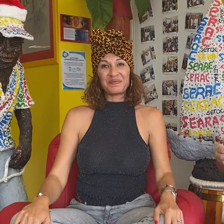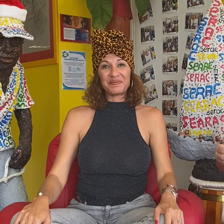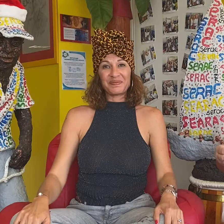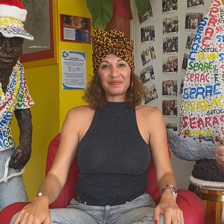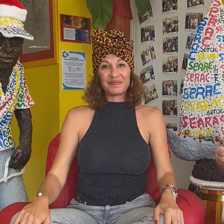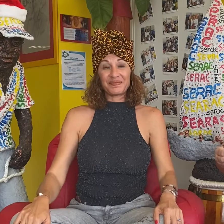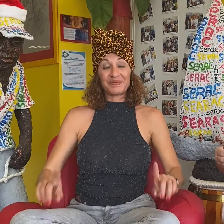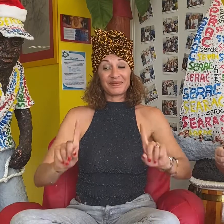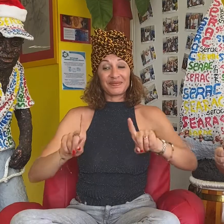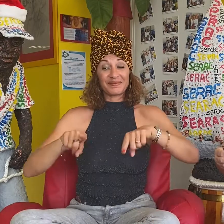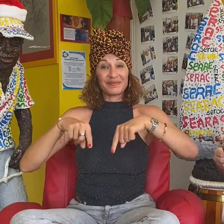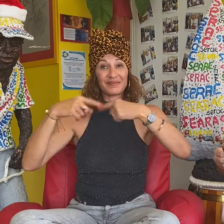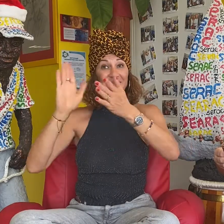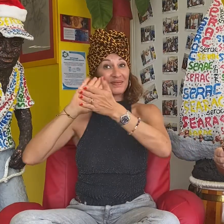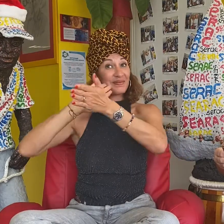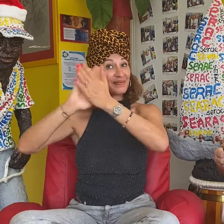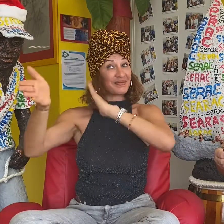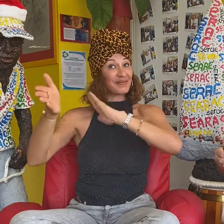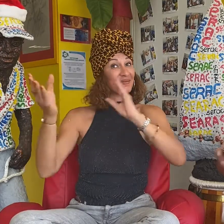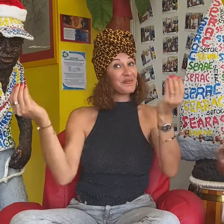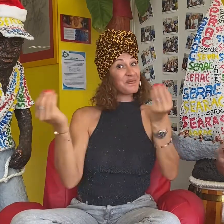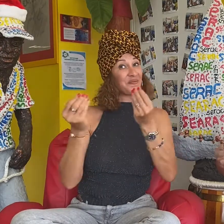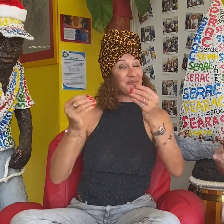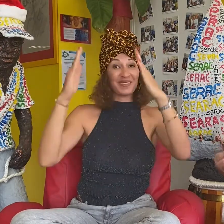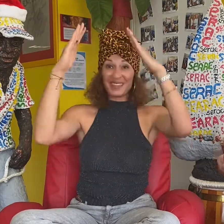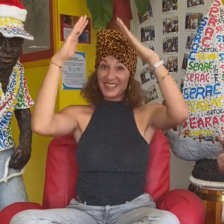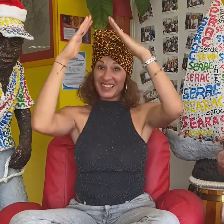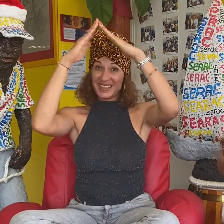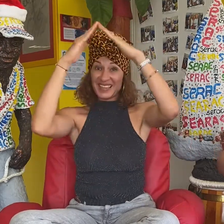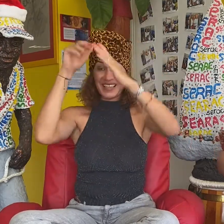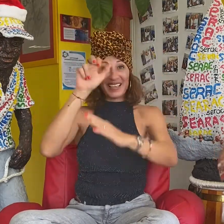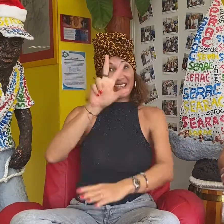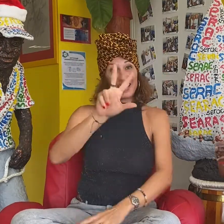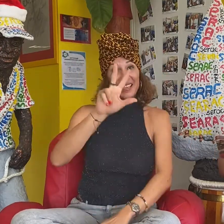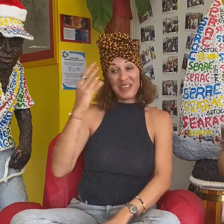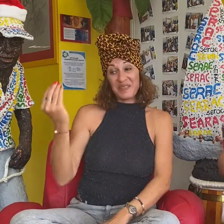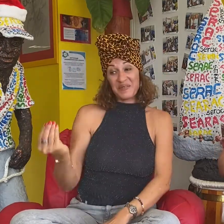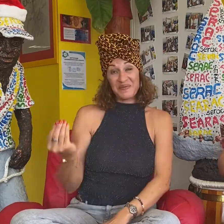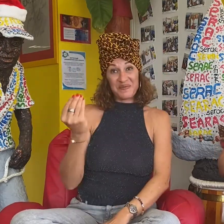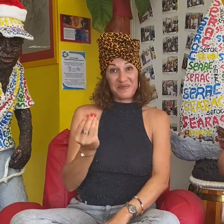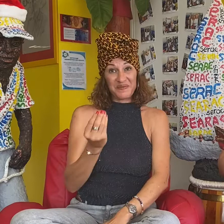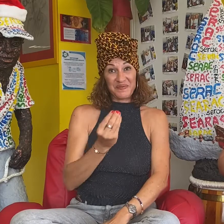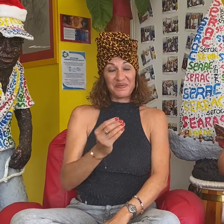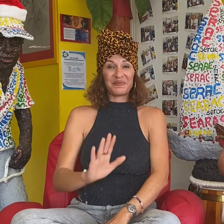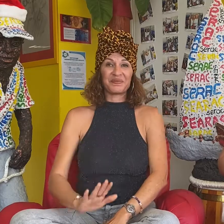Le Père Noël se dirige vers la maison des 3 enfants.